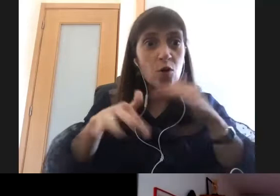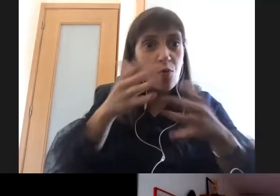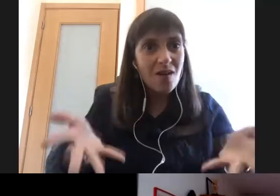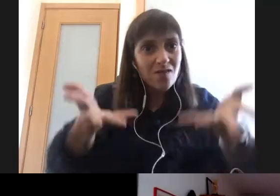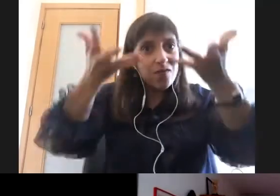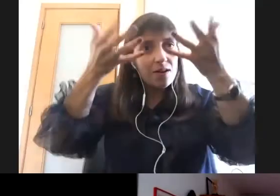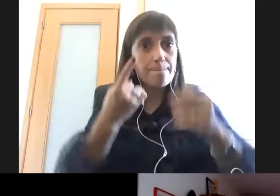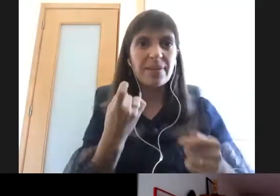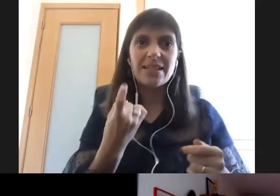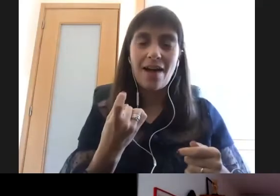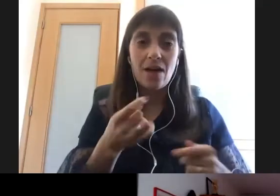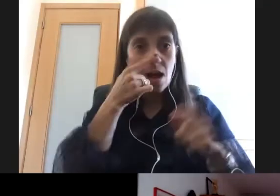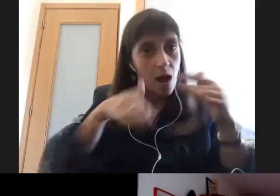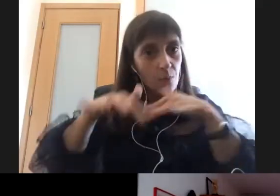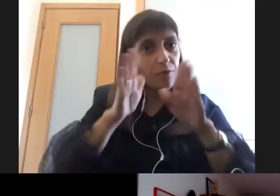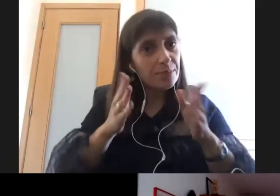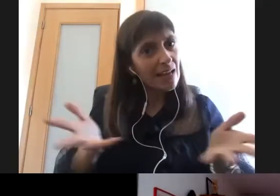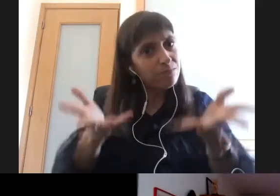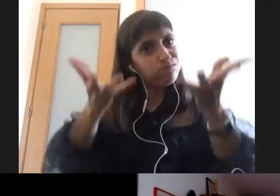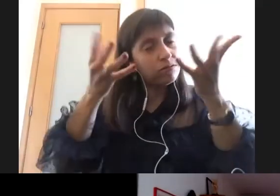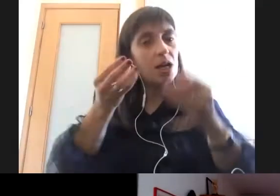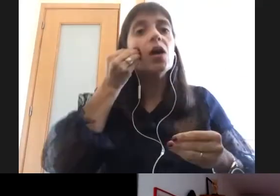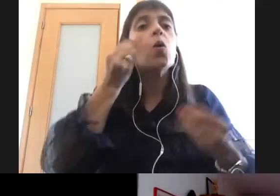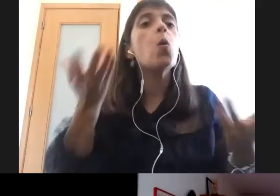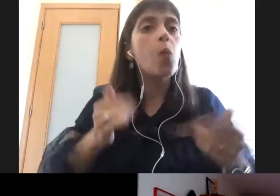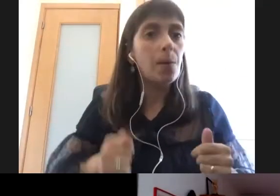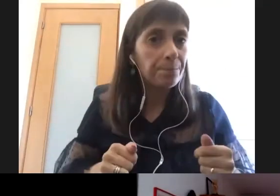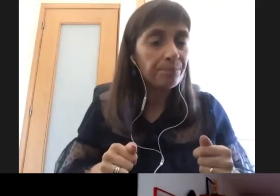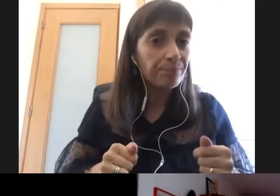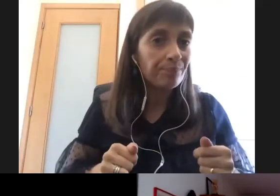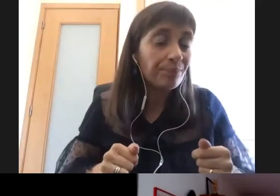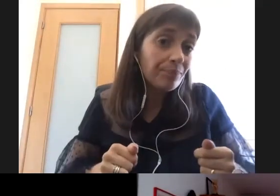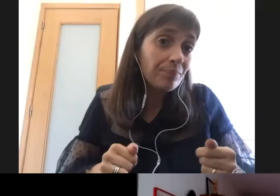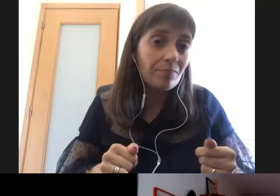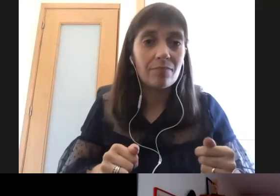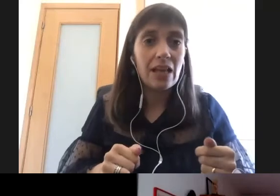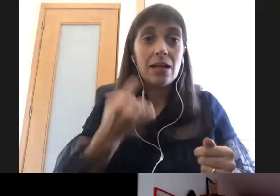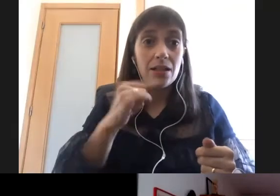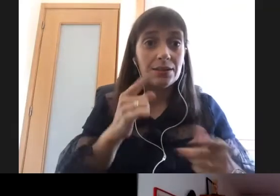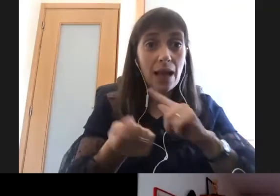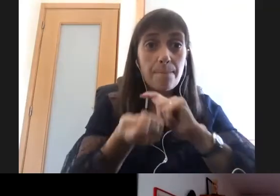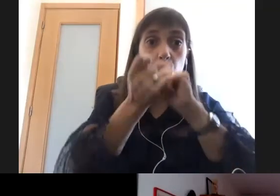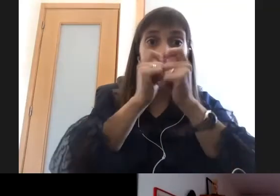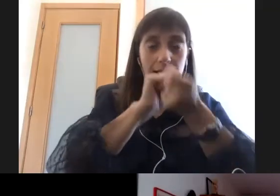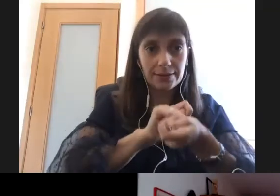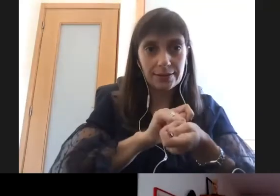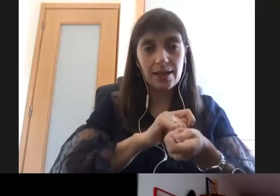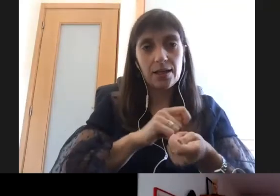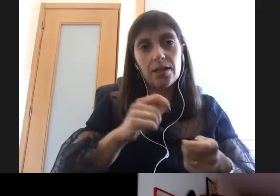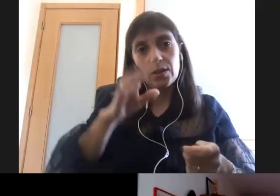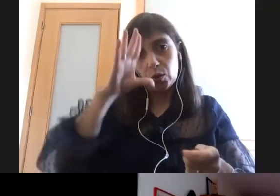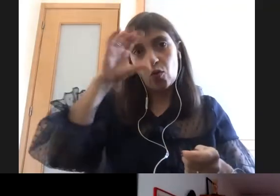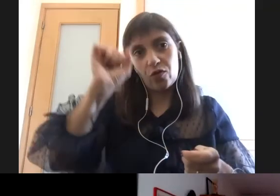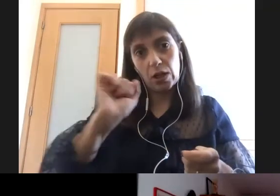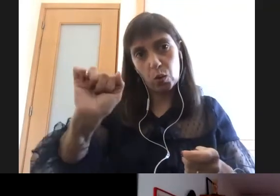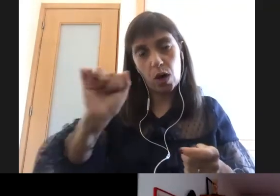O povo precisava se levantar. Como é que o povo ia se levantar? Há uma mudança de governador, e o governador que chega